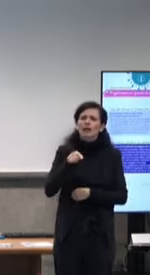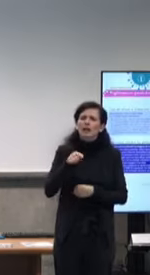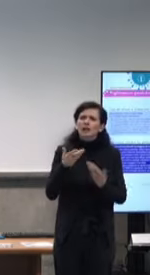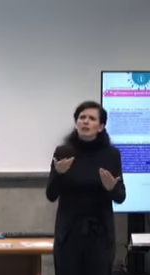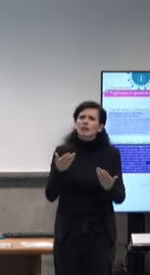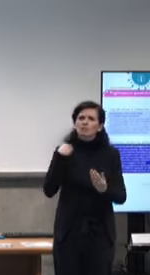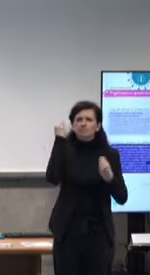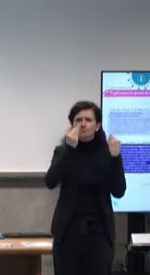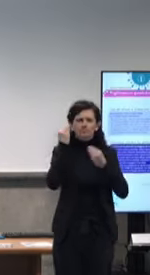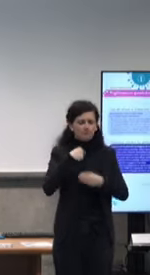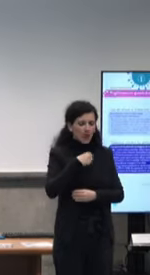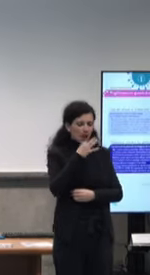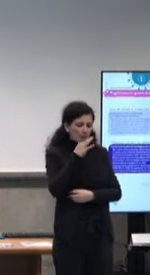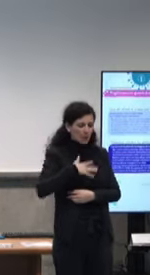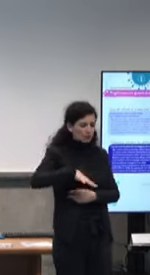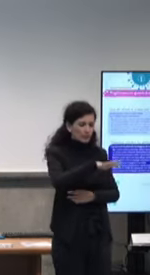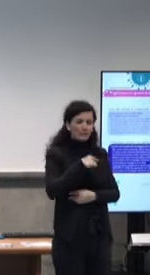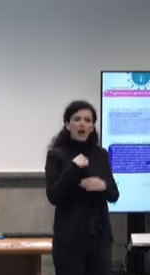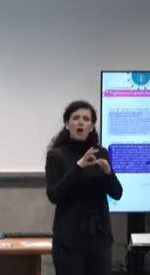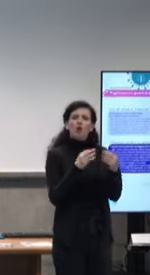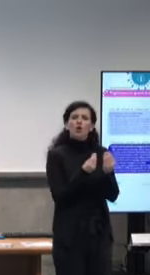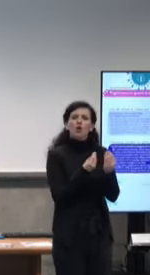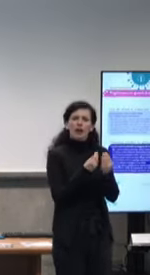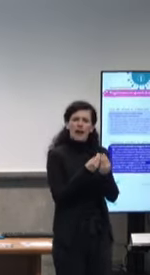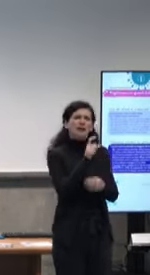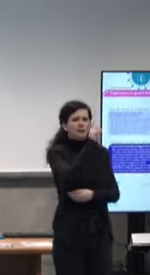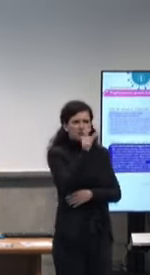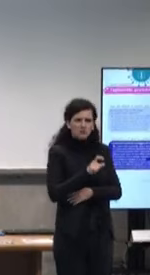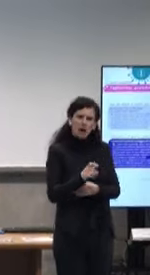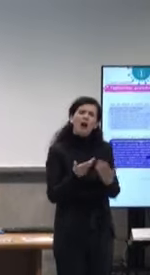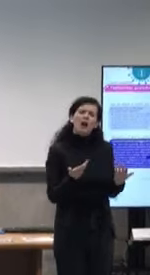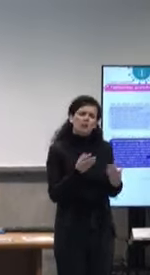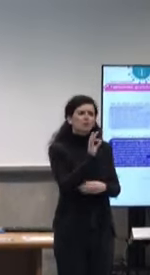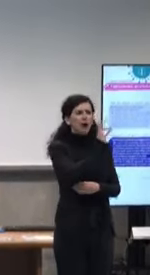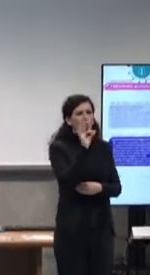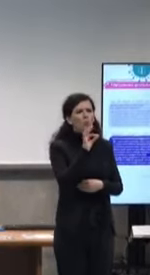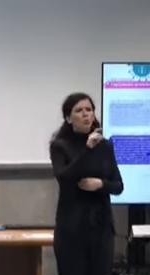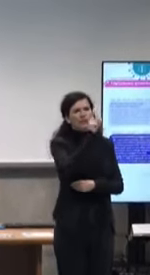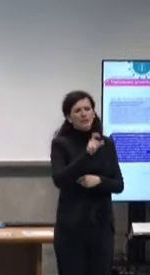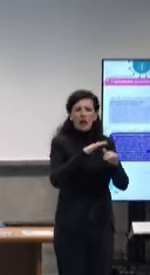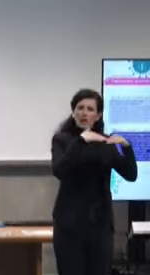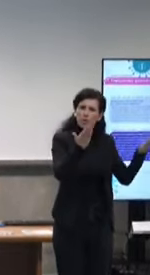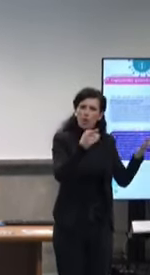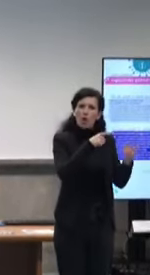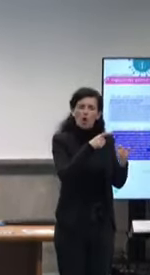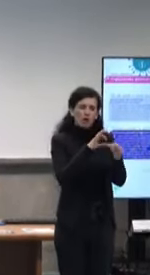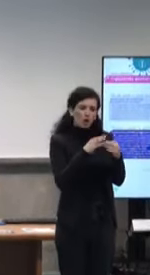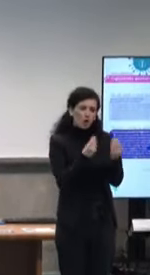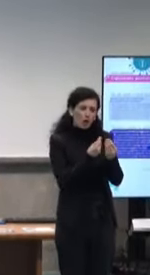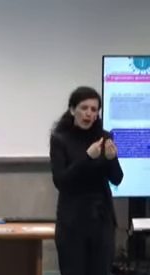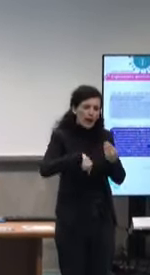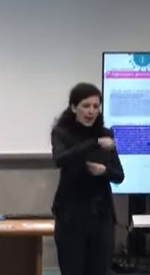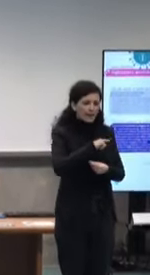paese fa sì che colleghi un po in tutto il paese e anche alcuni che lavorano fuori dal nostro paese stiano cercando